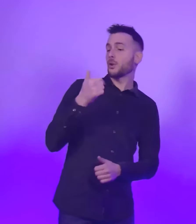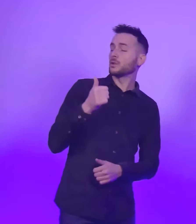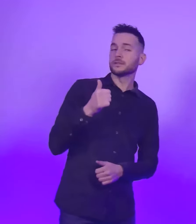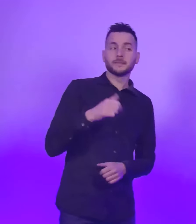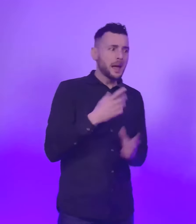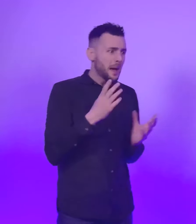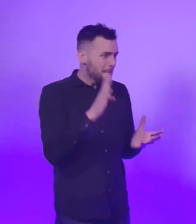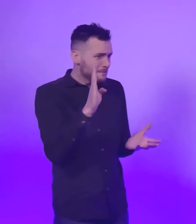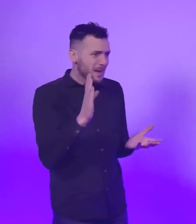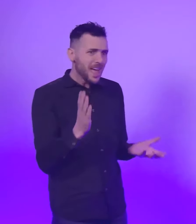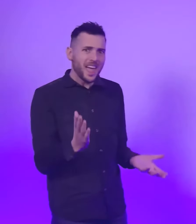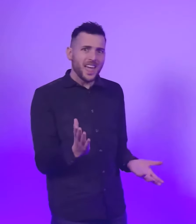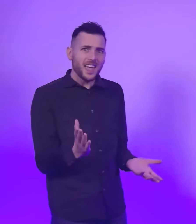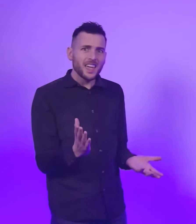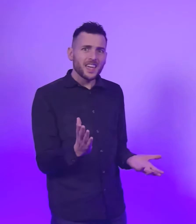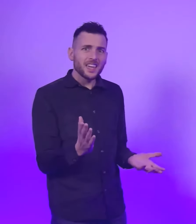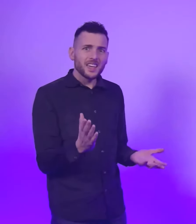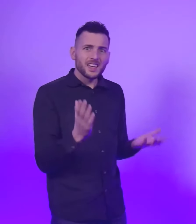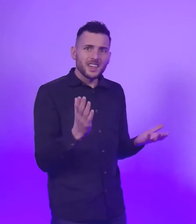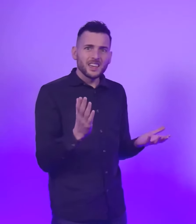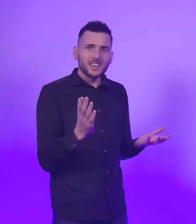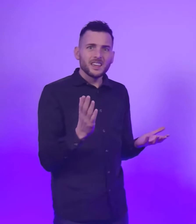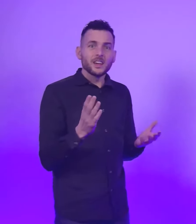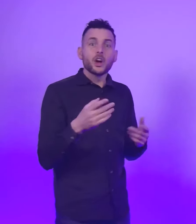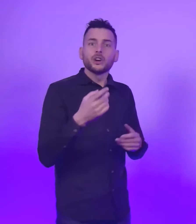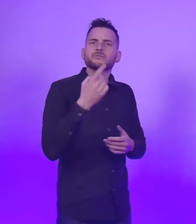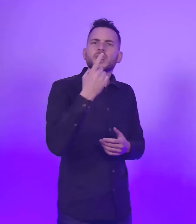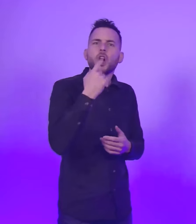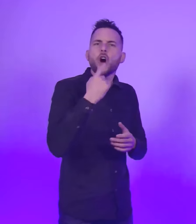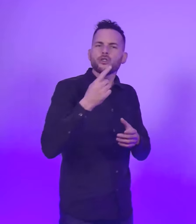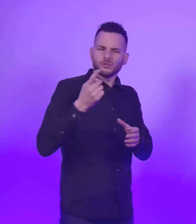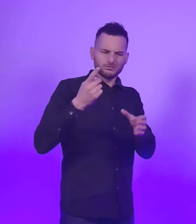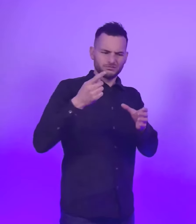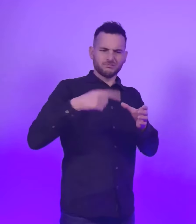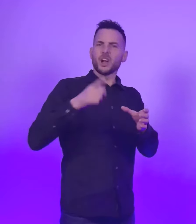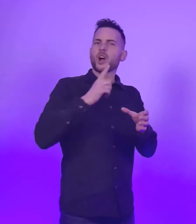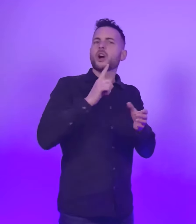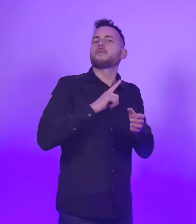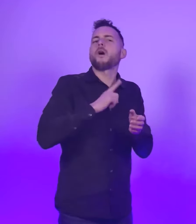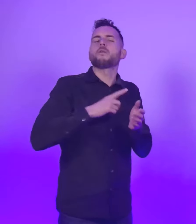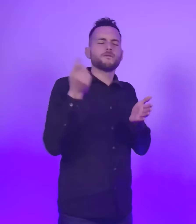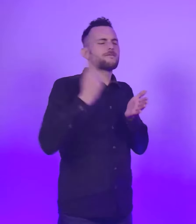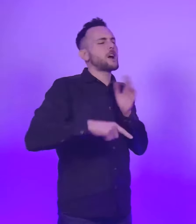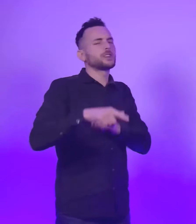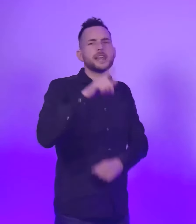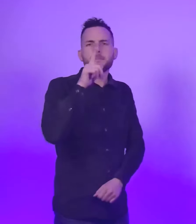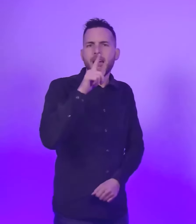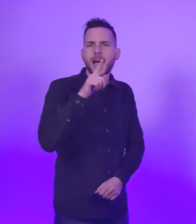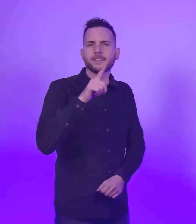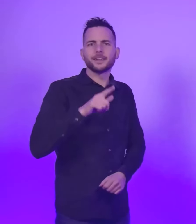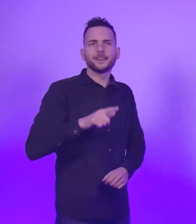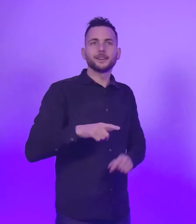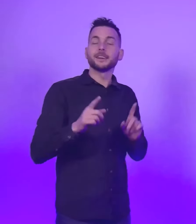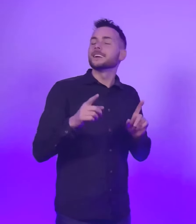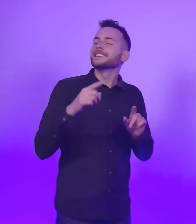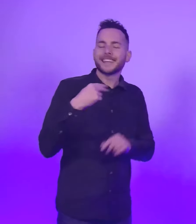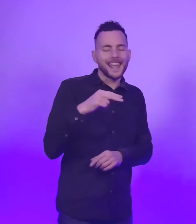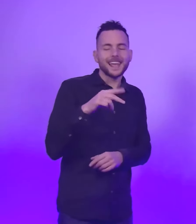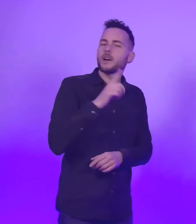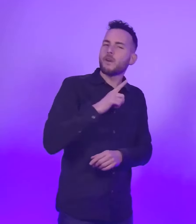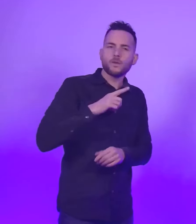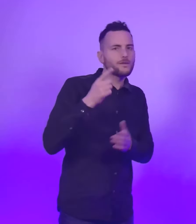B. Ja, dit is helemaal niet goed. Maar rood, er zit gewoon verkeerde limonade in. Nee, ja, helemaal echt niet. Wel. Je hebt hem gewoon fout. Het is